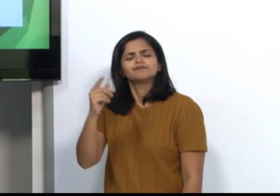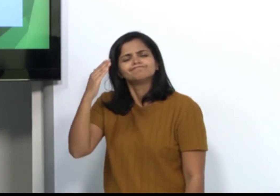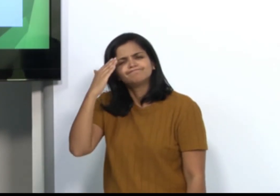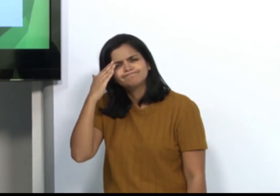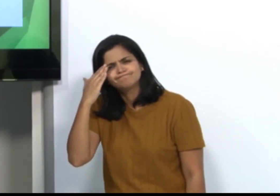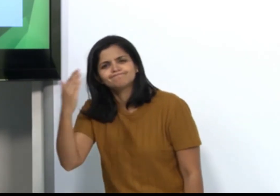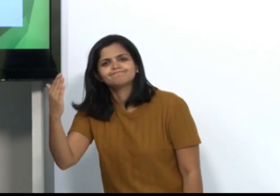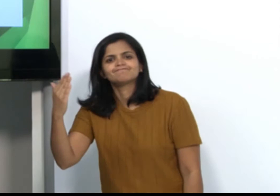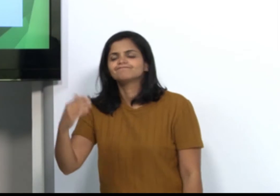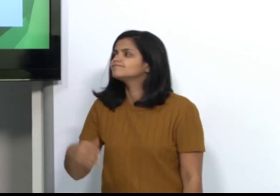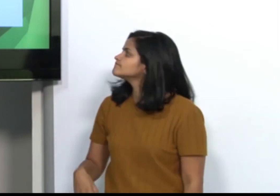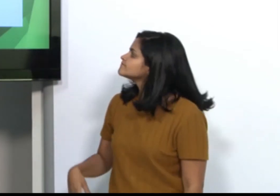obrigada.